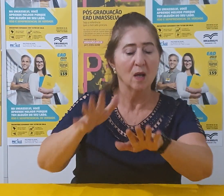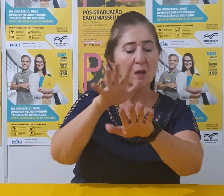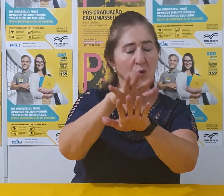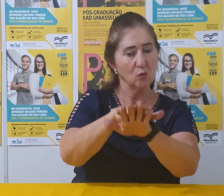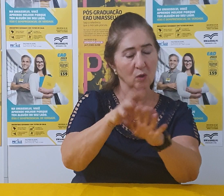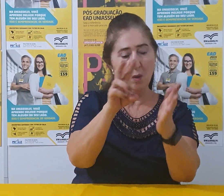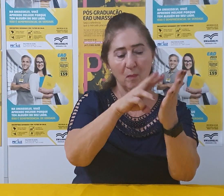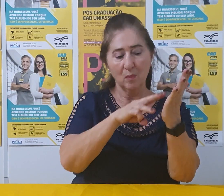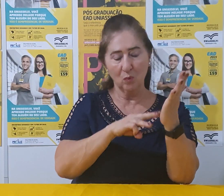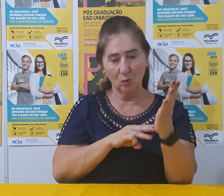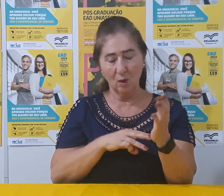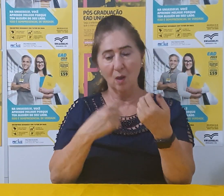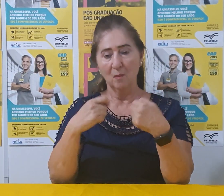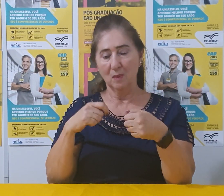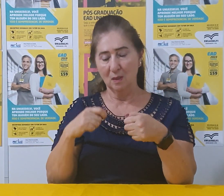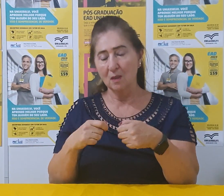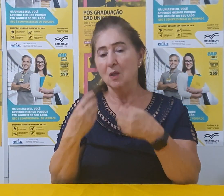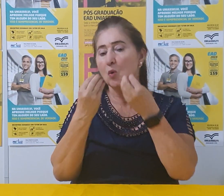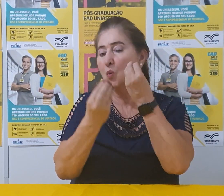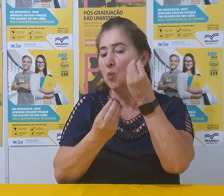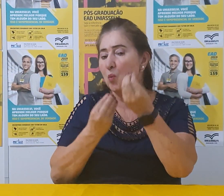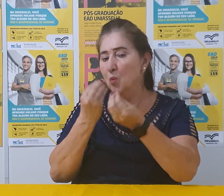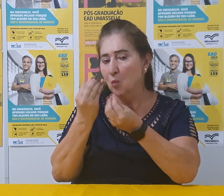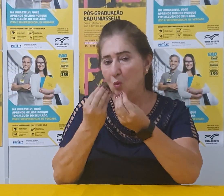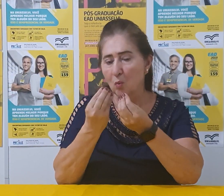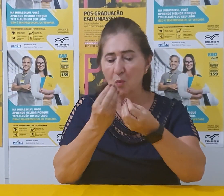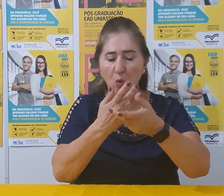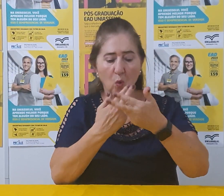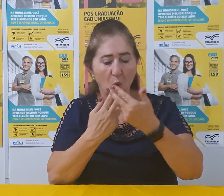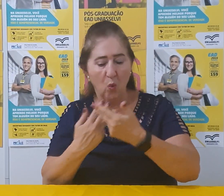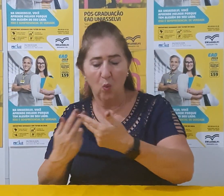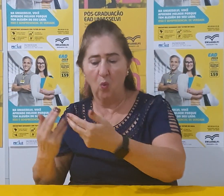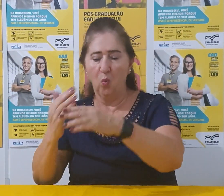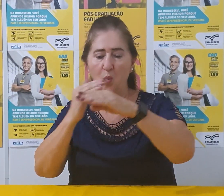necessário estabelecer condições iguais a todos os alunos.